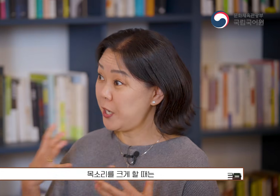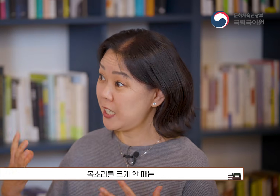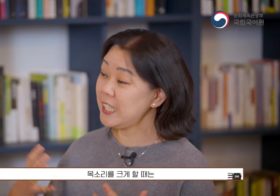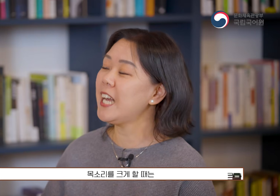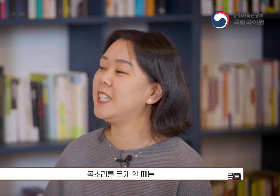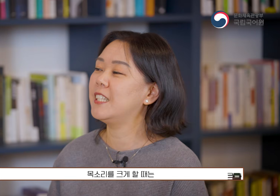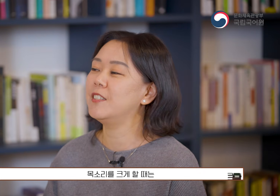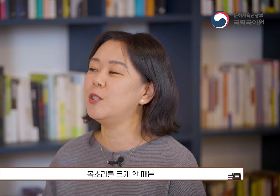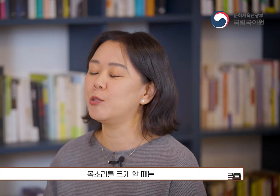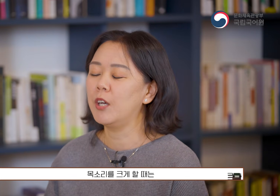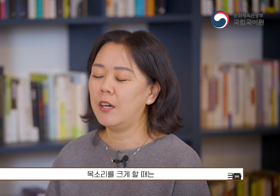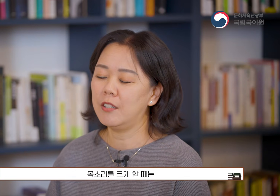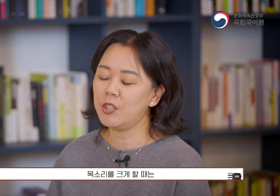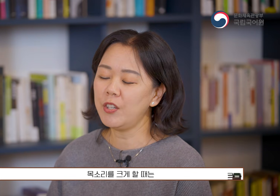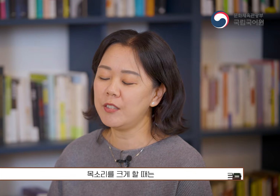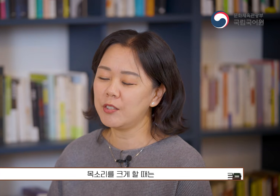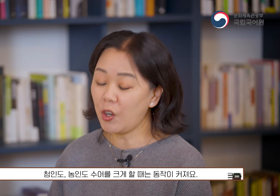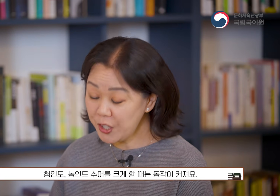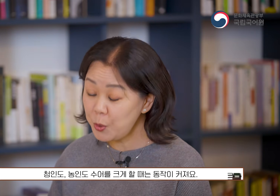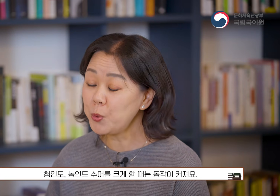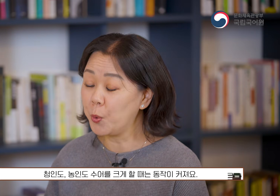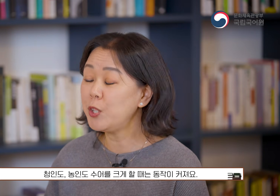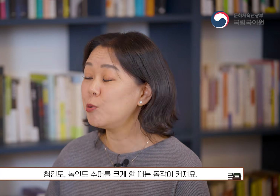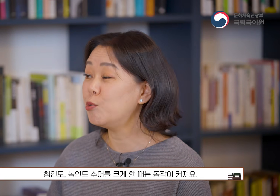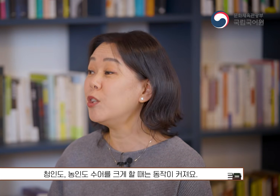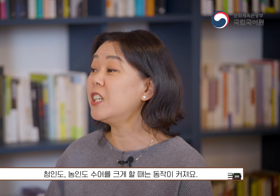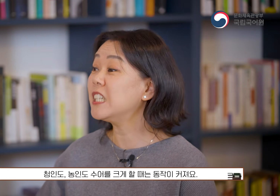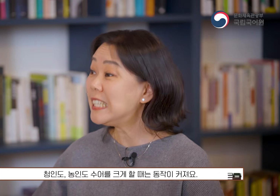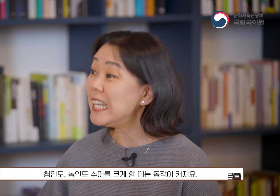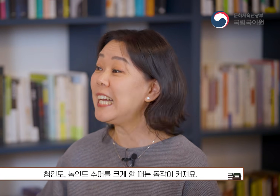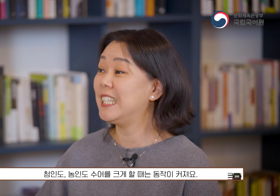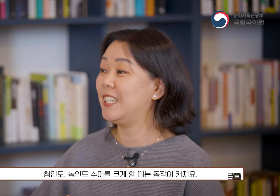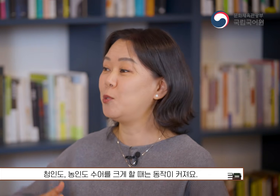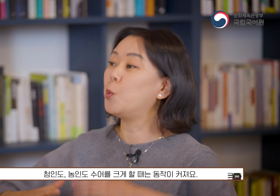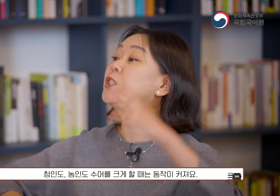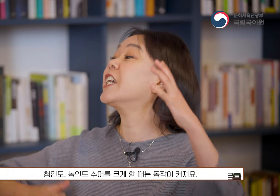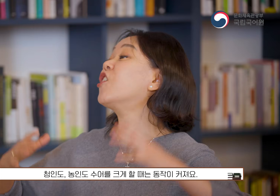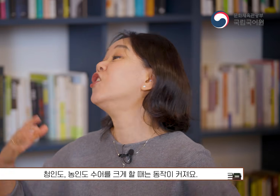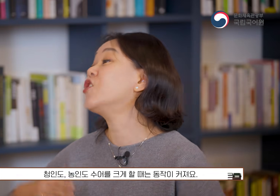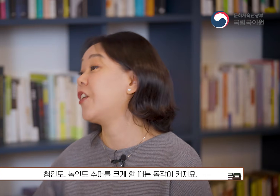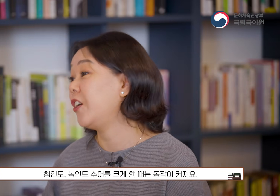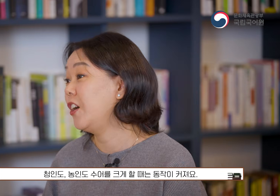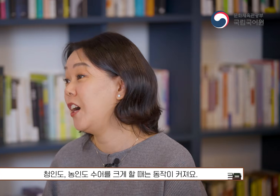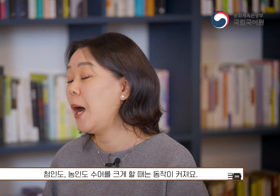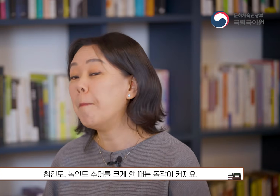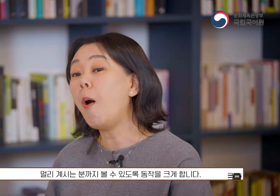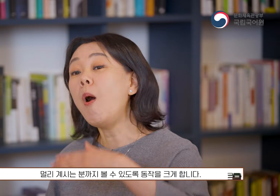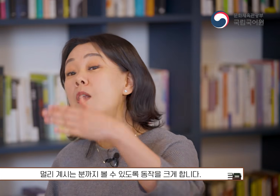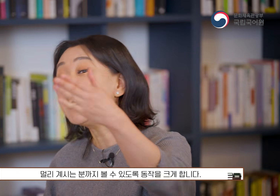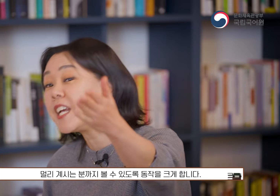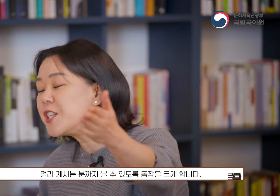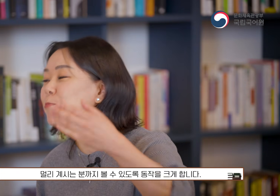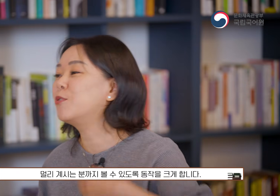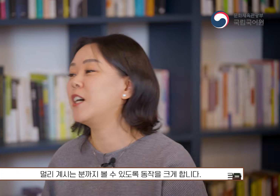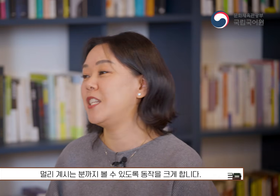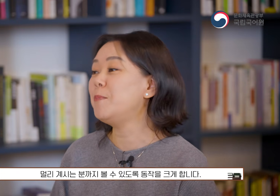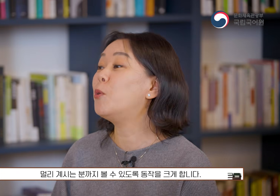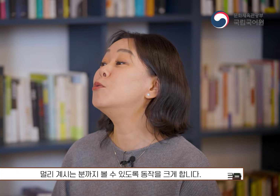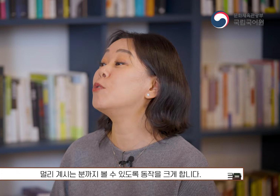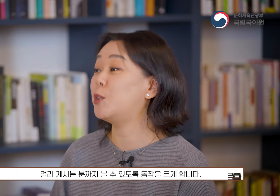크게 할 때는요, 청인도, 농인도 수어를 크게 할 때는 동작이 커져요. 멀리 계시는 분까지 볼 수